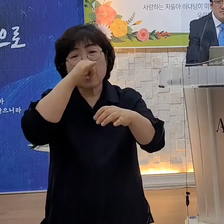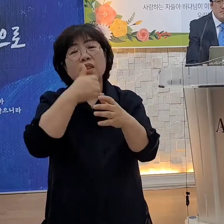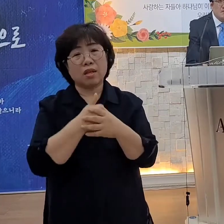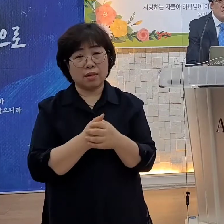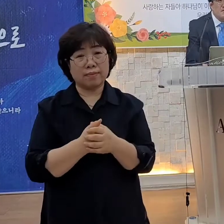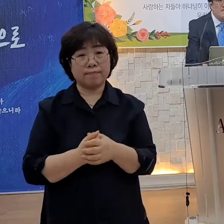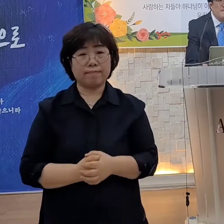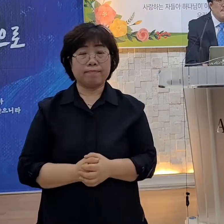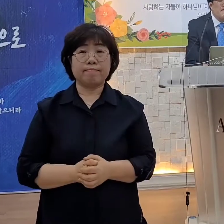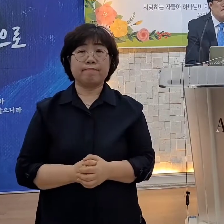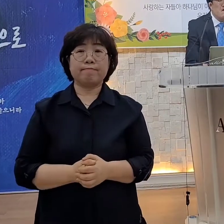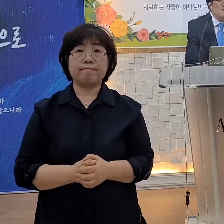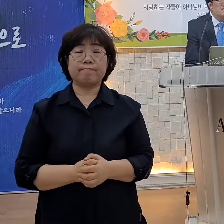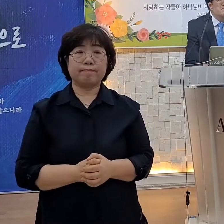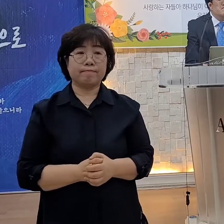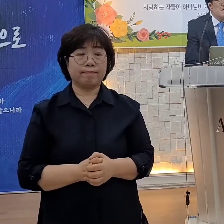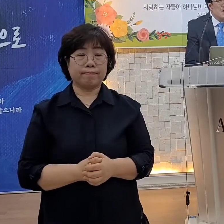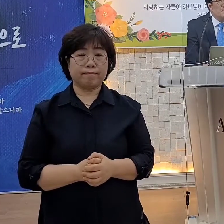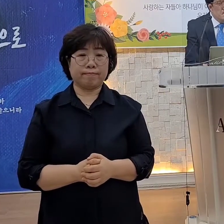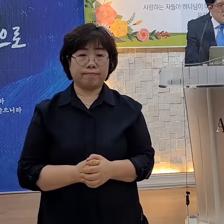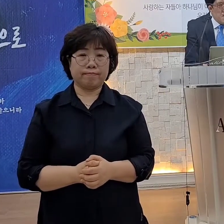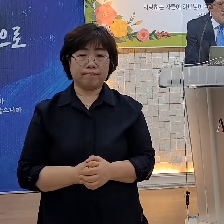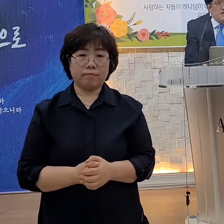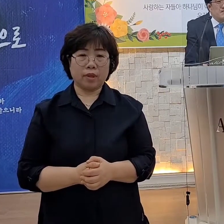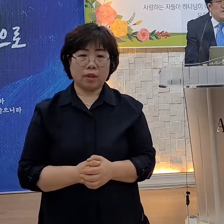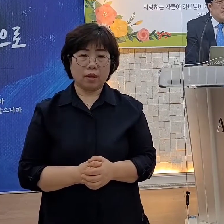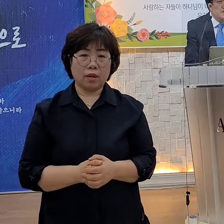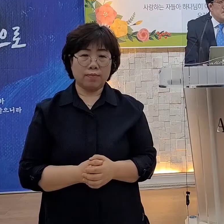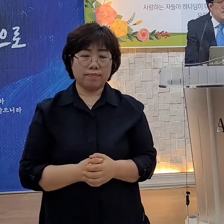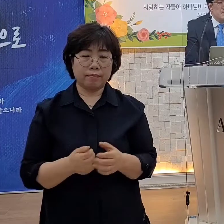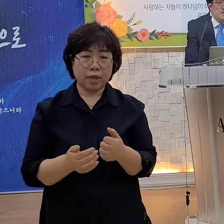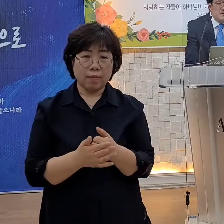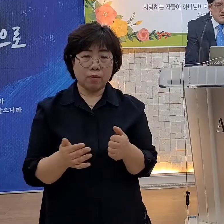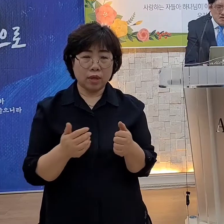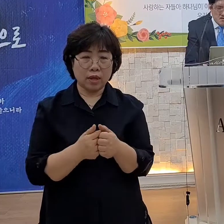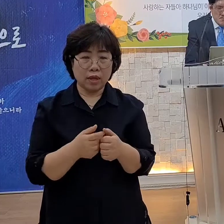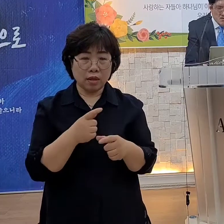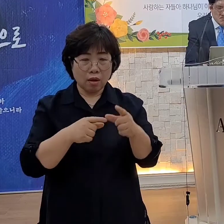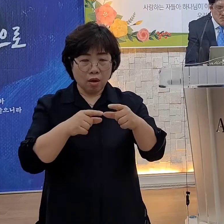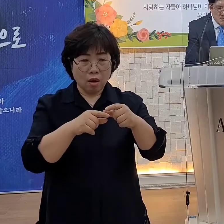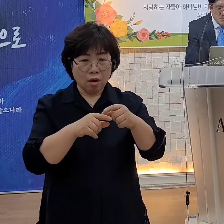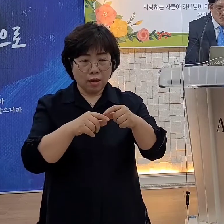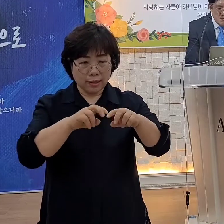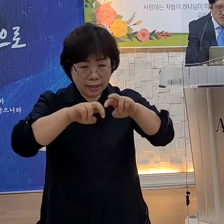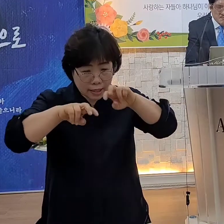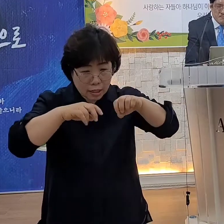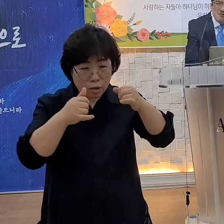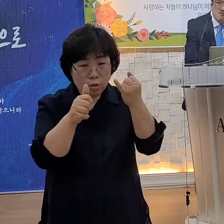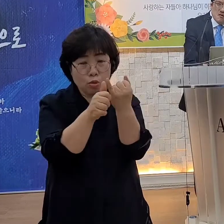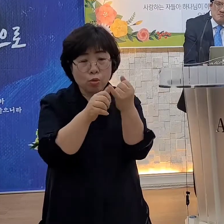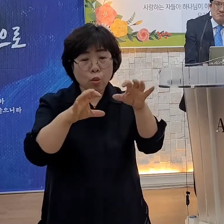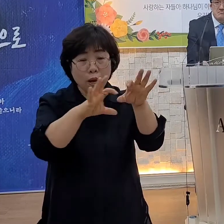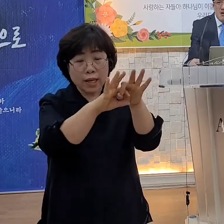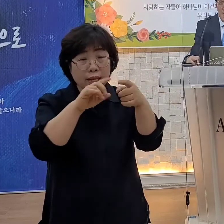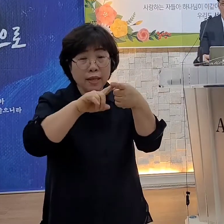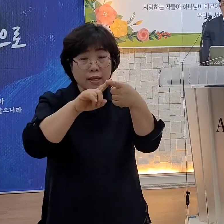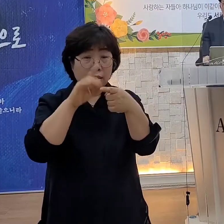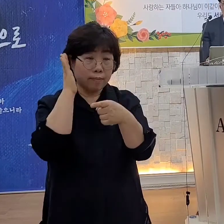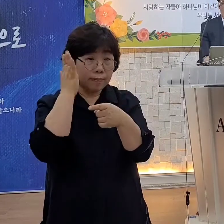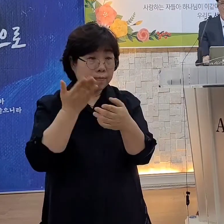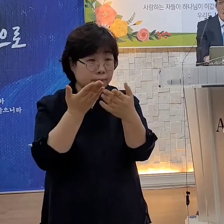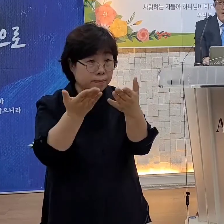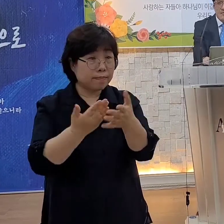없겠다 싶어요. 그래서 과연 이 부부 관계가 뭘까라는 것에 대해서 잠깐 말씀을 드리는데, 여러분